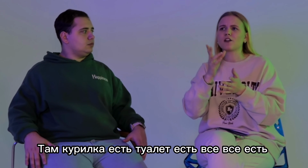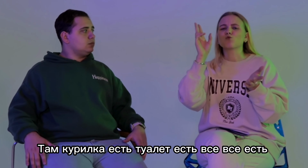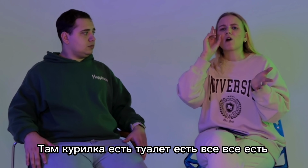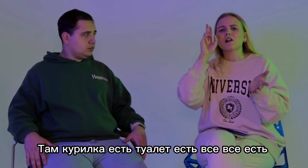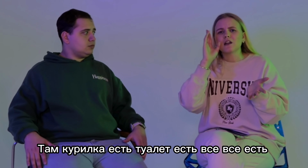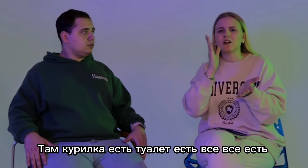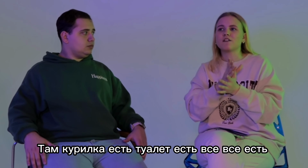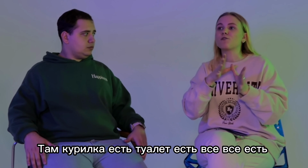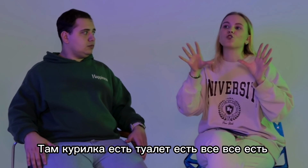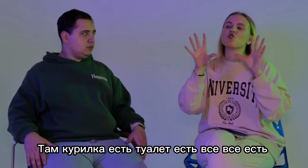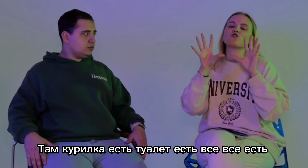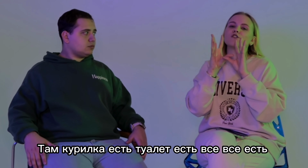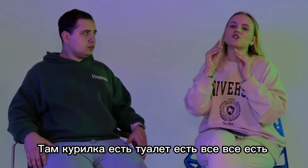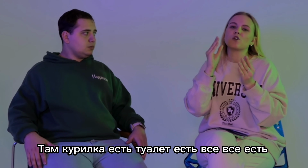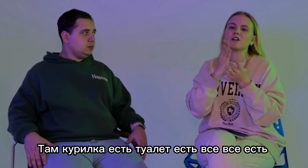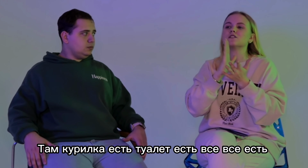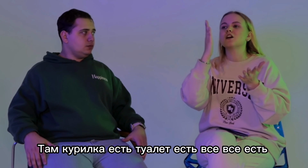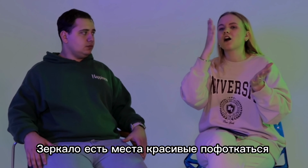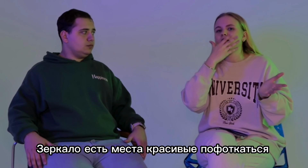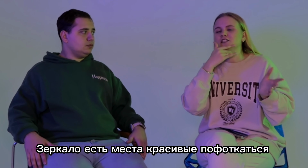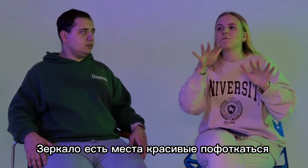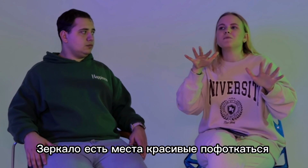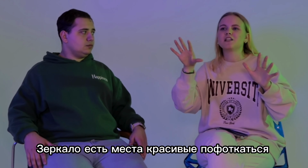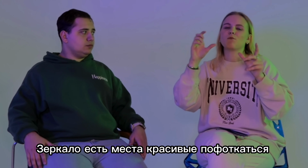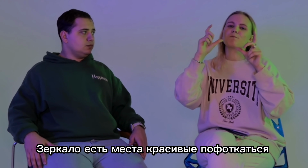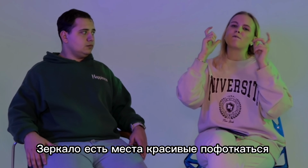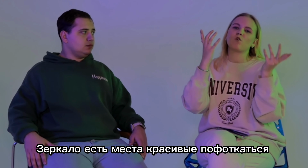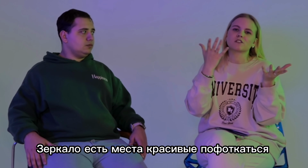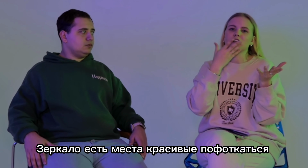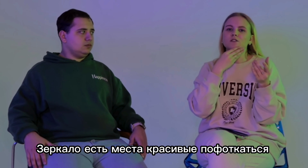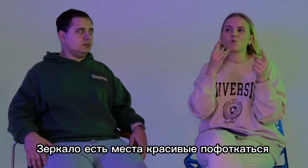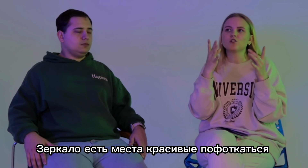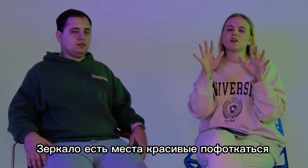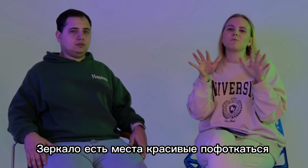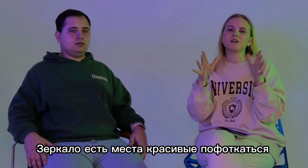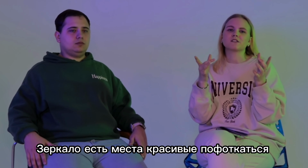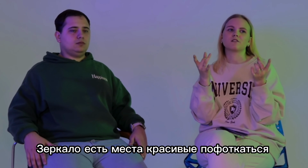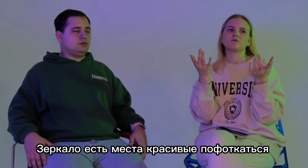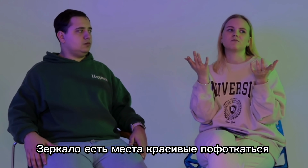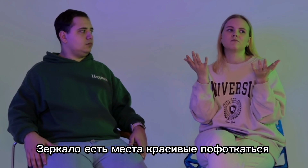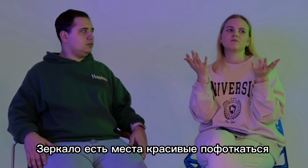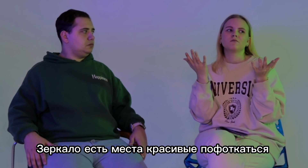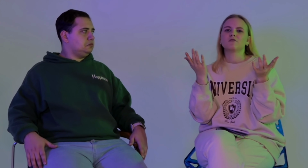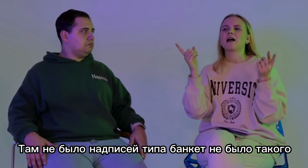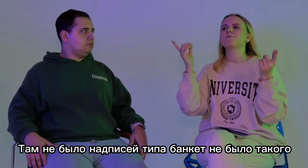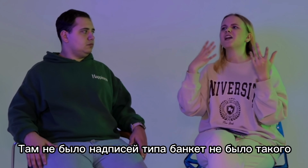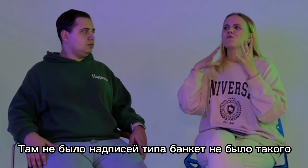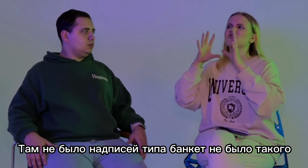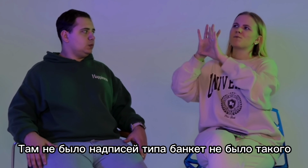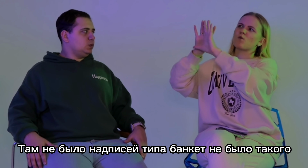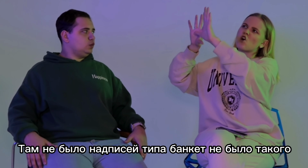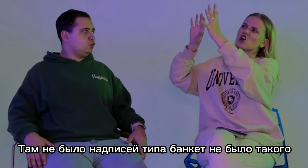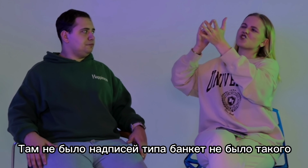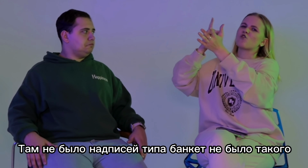там туалет, и чем еще, и где было там место, было парковка, вот там место. Там не было, типа,